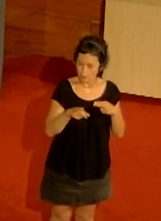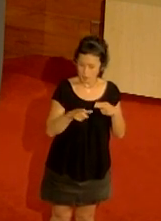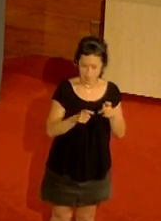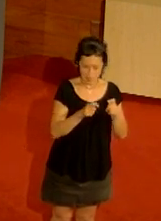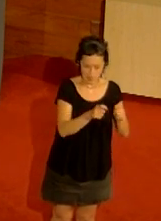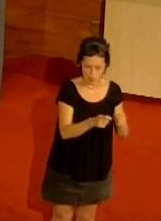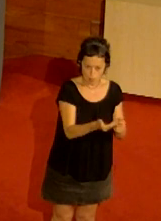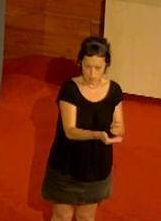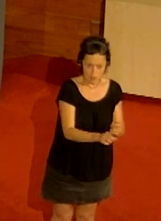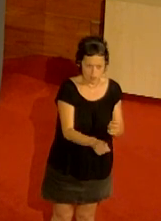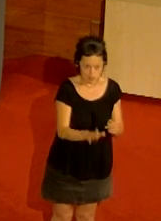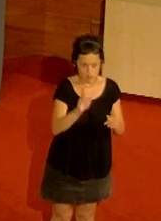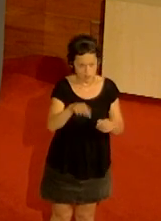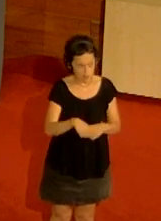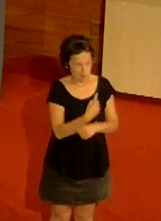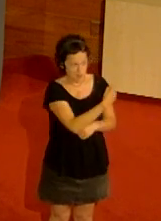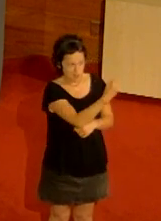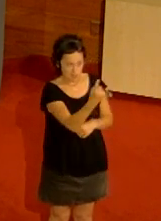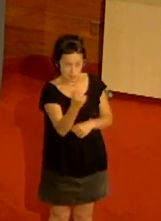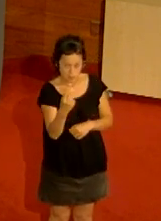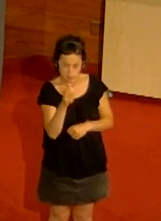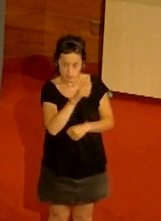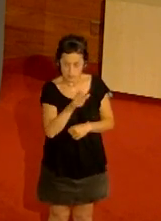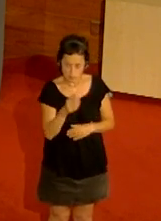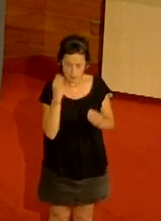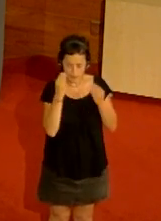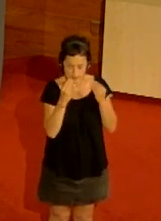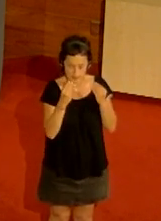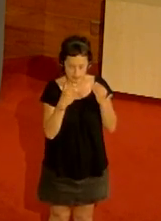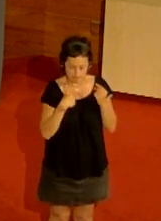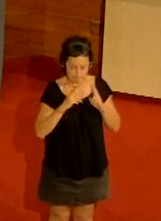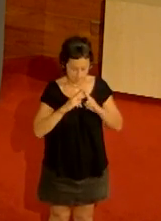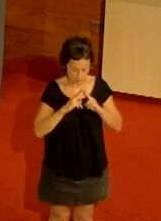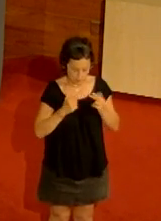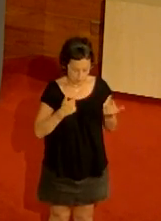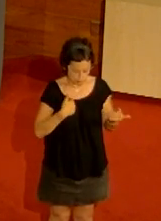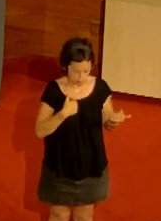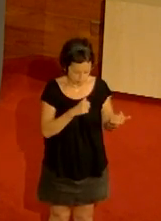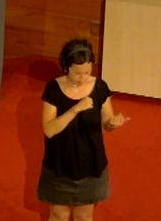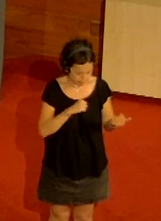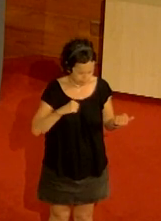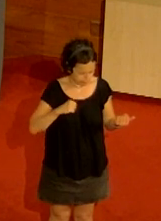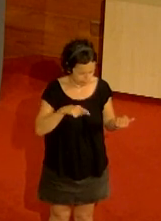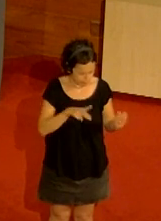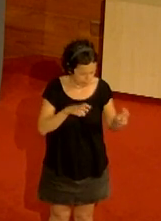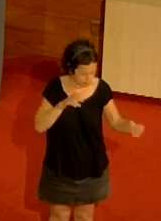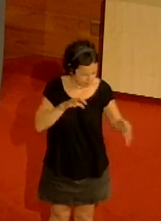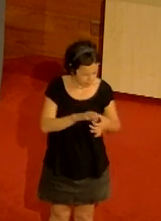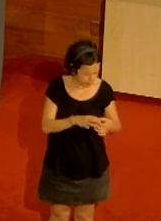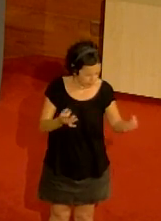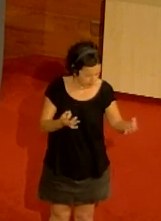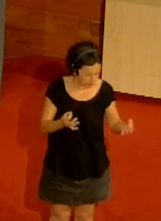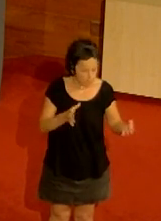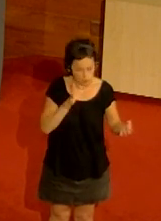también cada una de las personas que estemos aquí nos hagamos la pregunta de ¿y yo personalmente qué tengo que ver con este tema? ¿No? Porque me parece